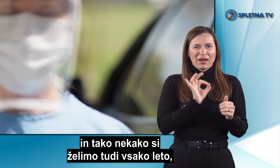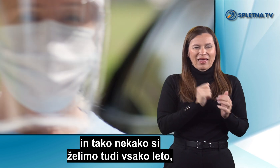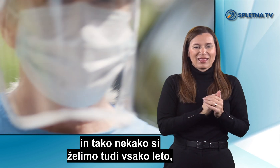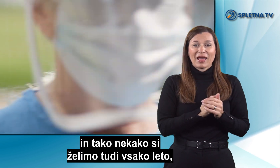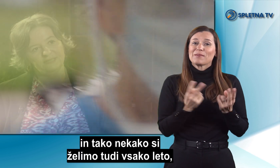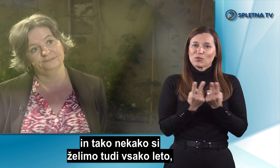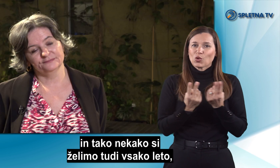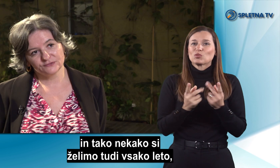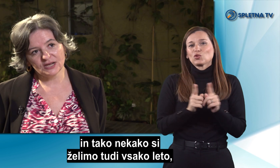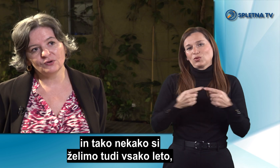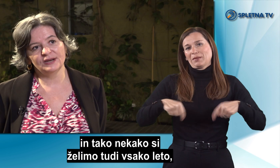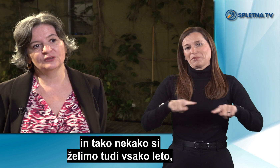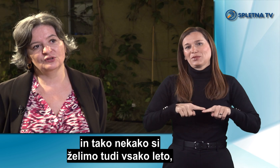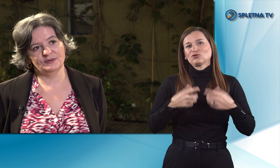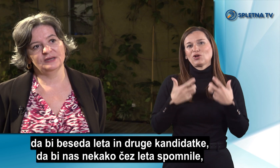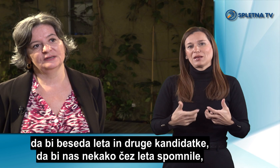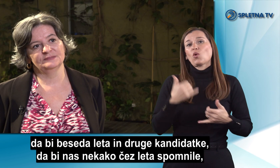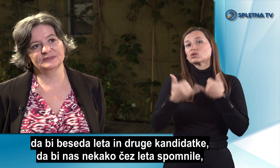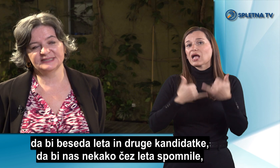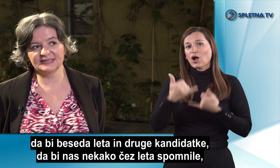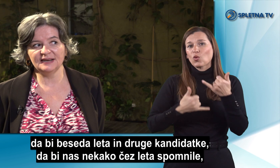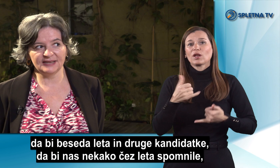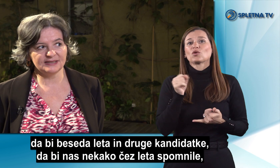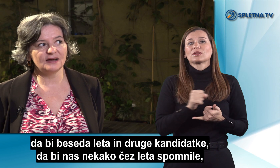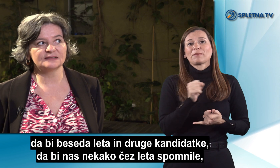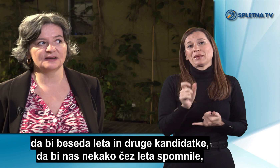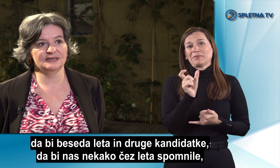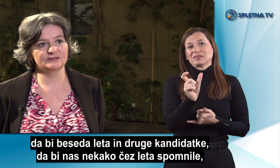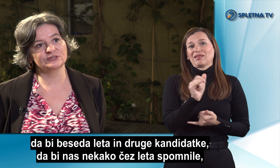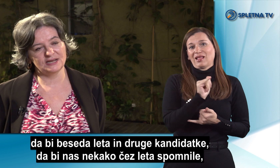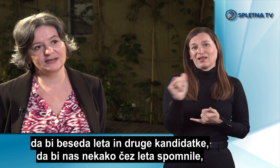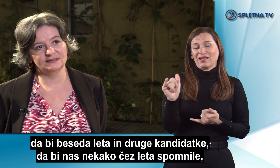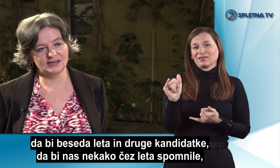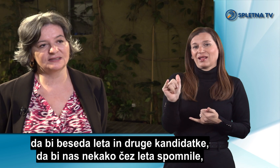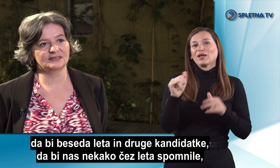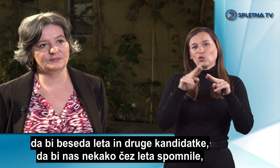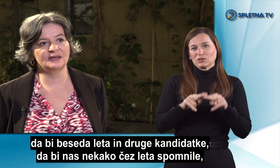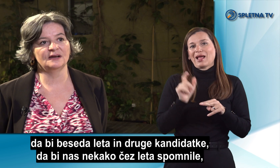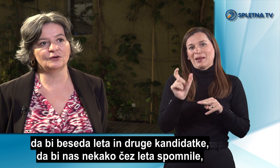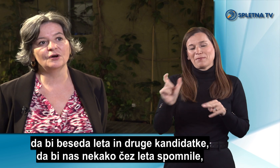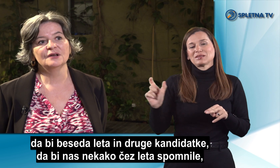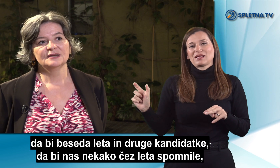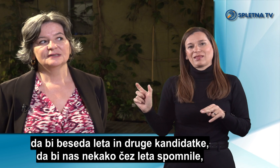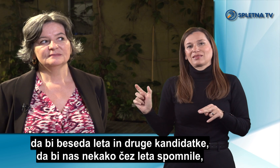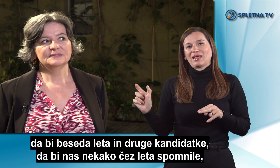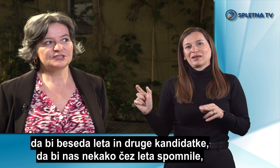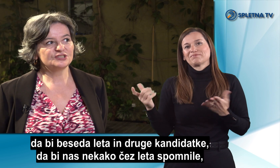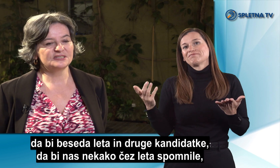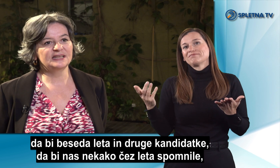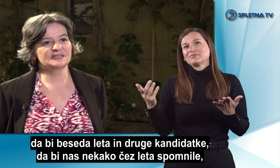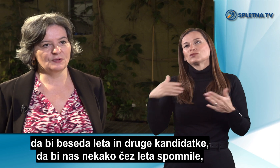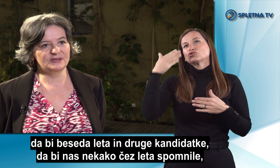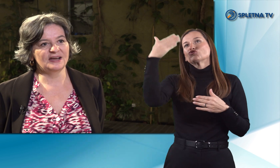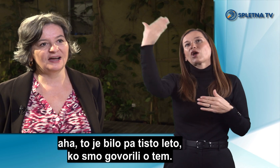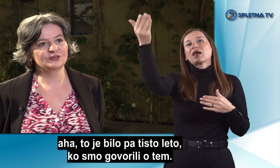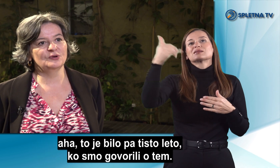si želimo tudi vsako leto, da bi beseda leta in ostale kandidatke, da bi nekako nas čez